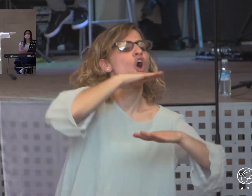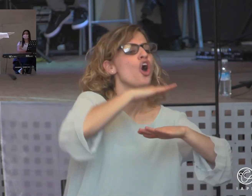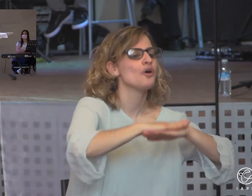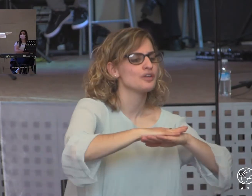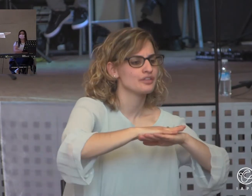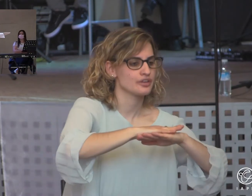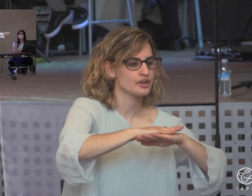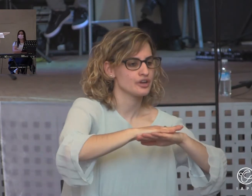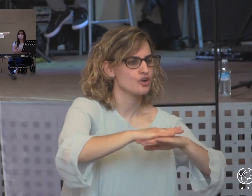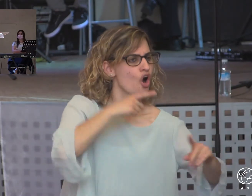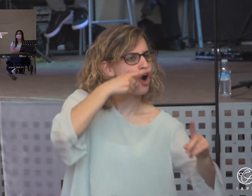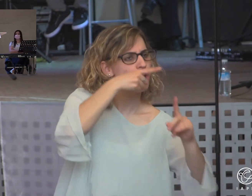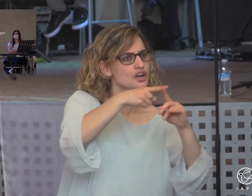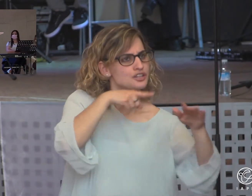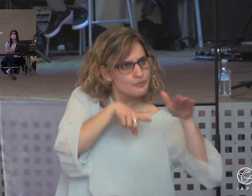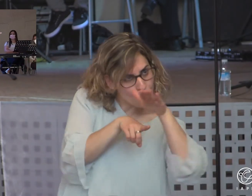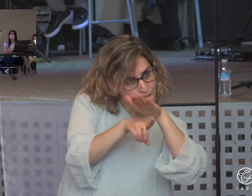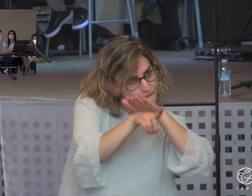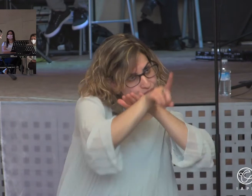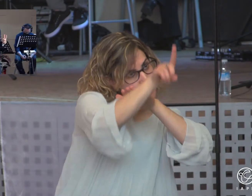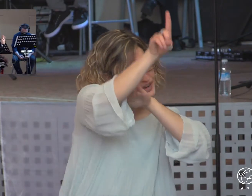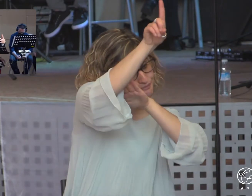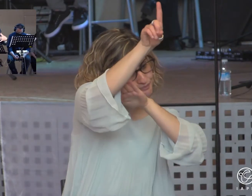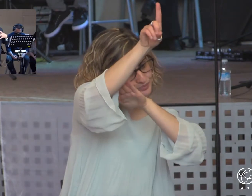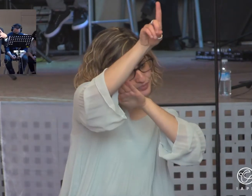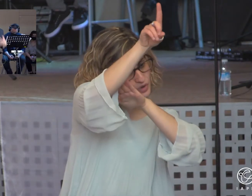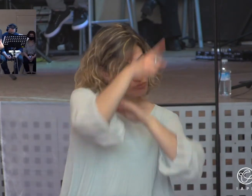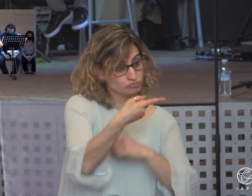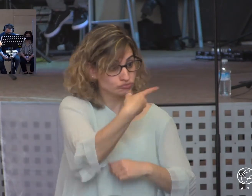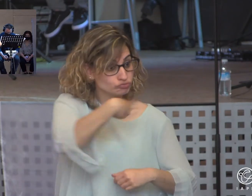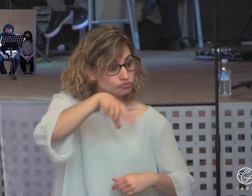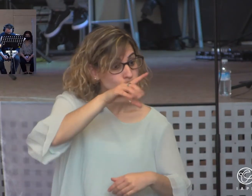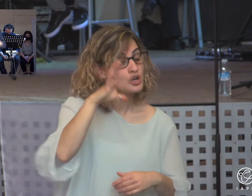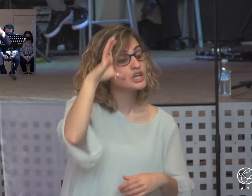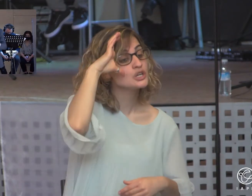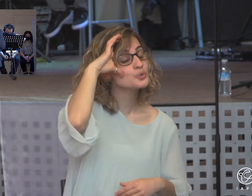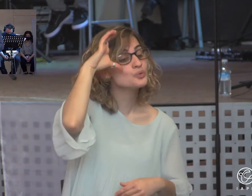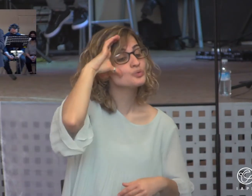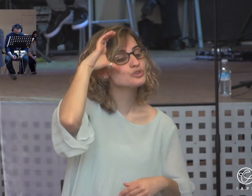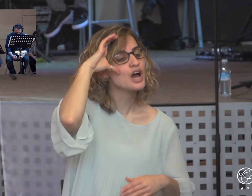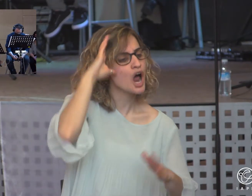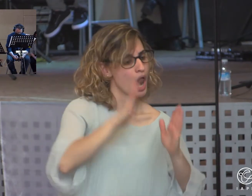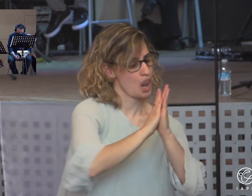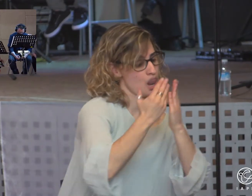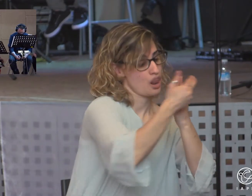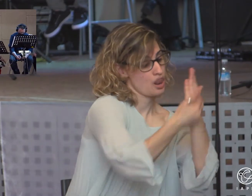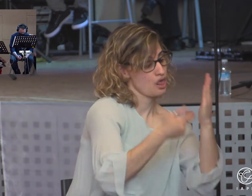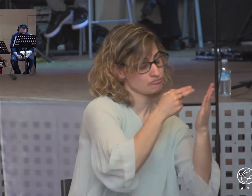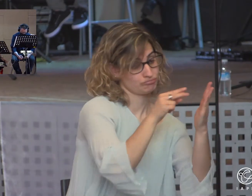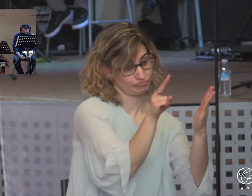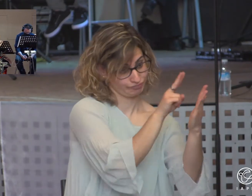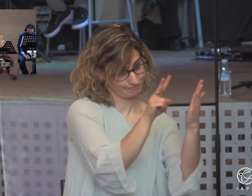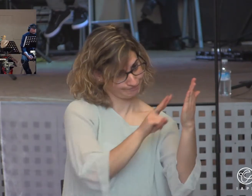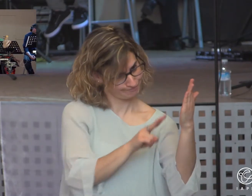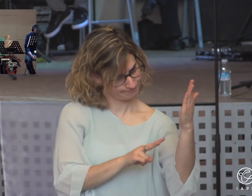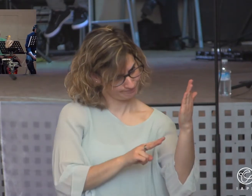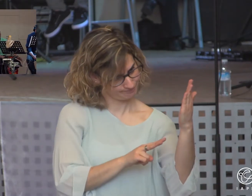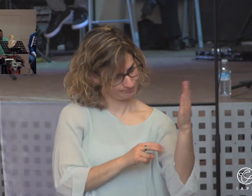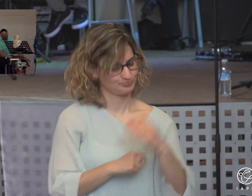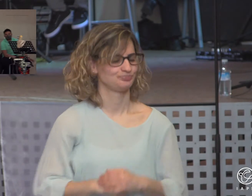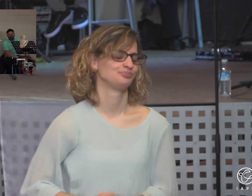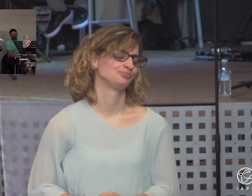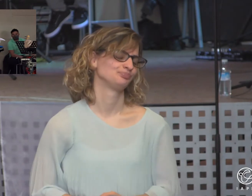Necesitas escuchar la palabra de Dios, empaparte. Yo fui niño en esta casa con